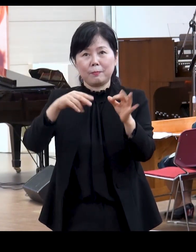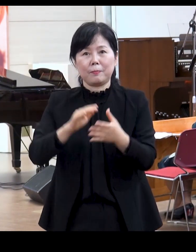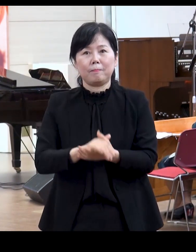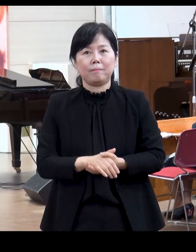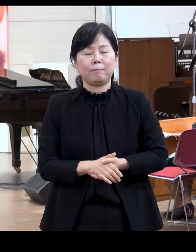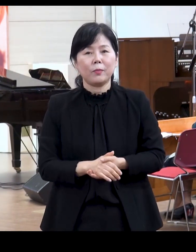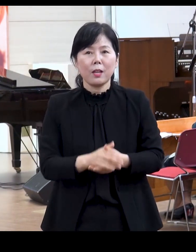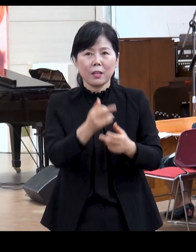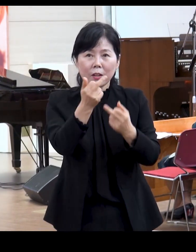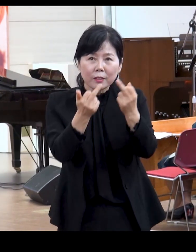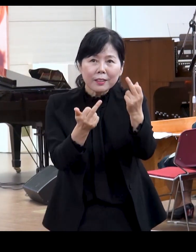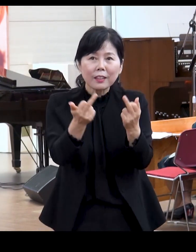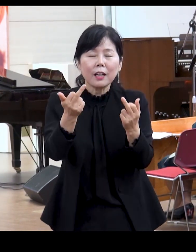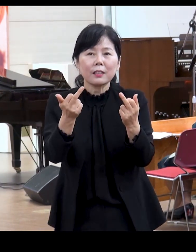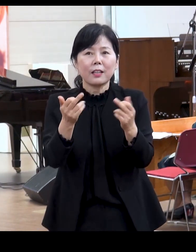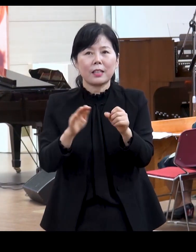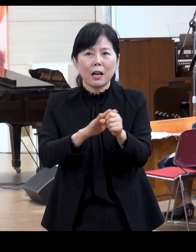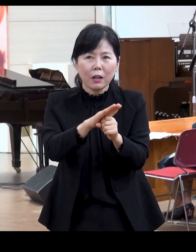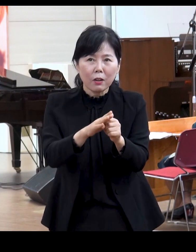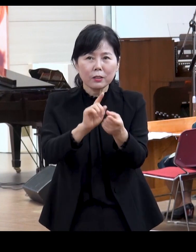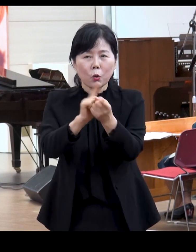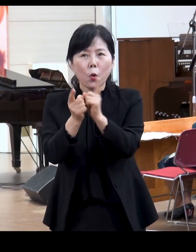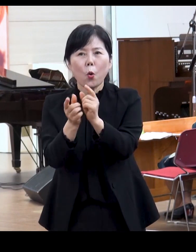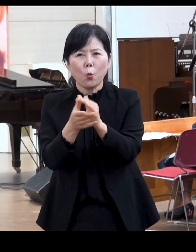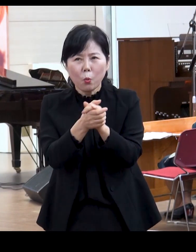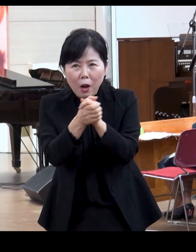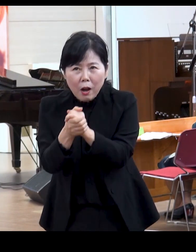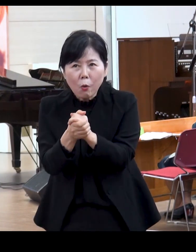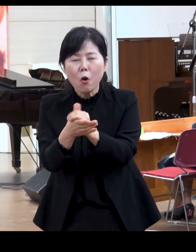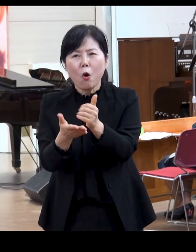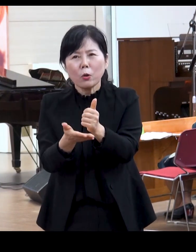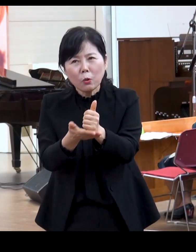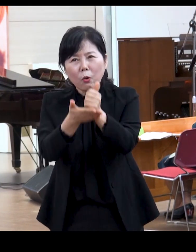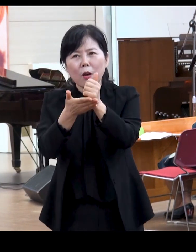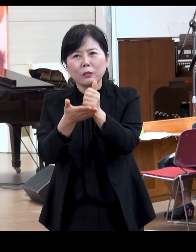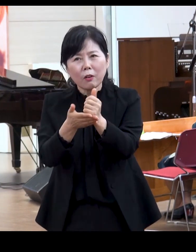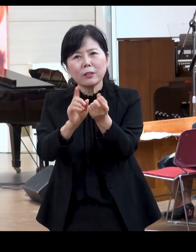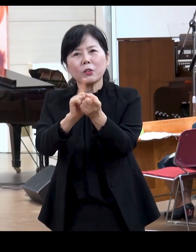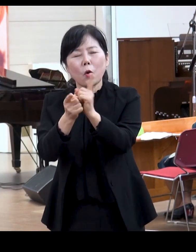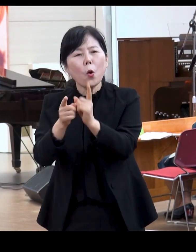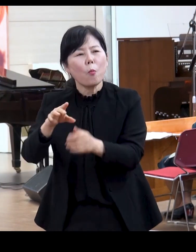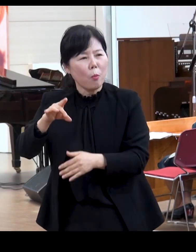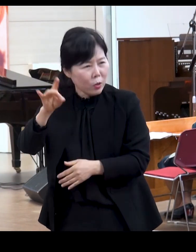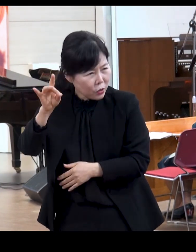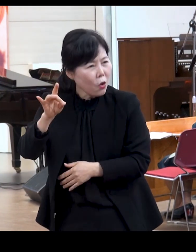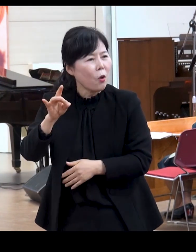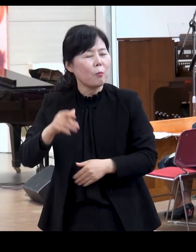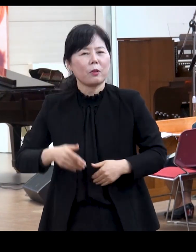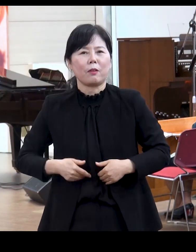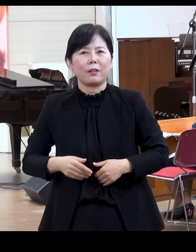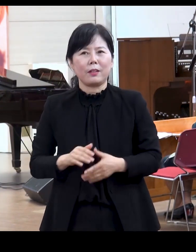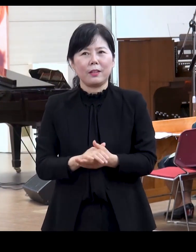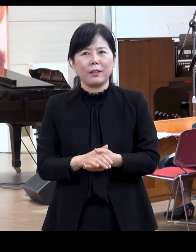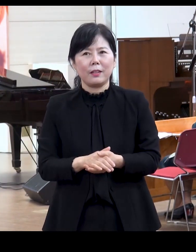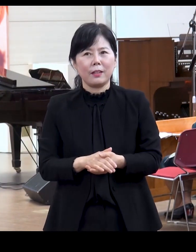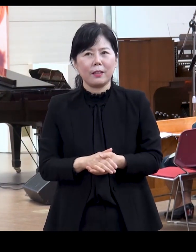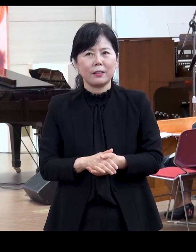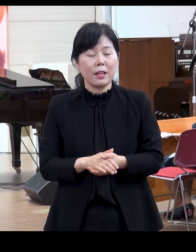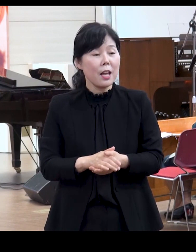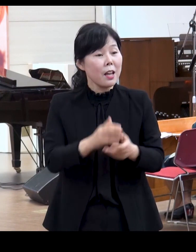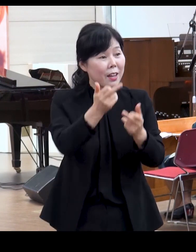같이 읽습니다. 형제를 사랑하여 서로 우애하고 존경하기를 서로 먼저 하며. 여기